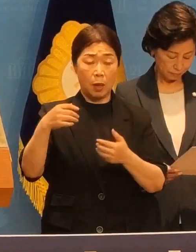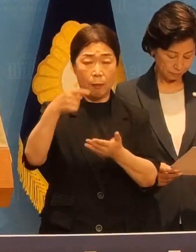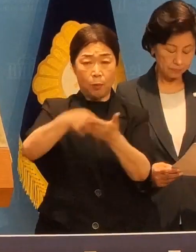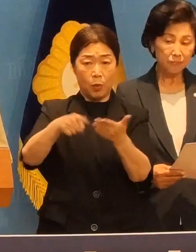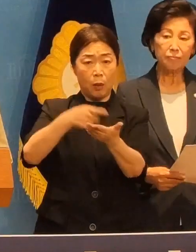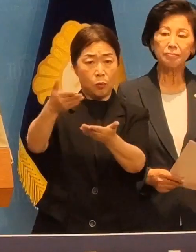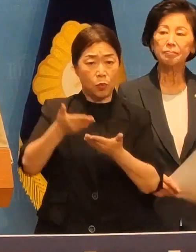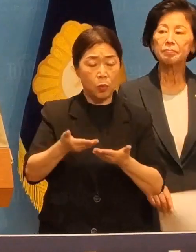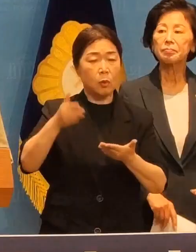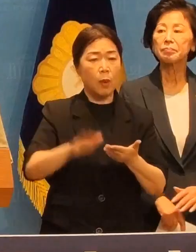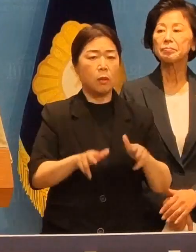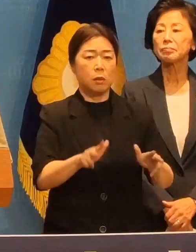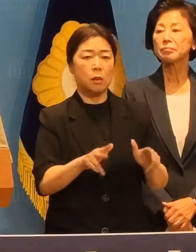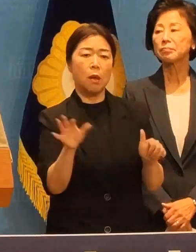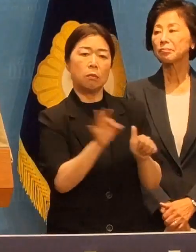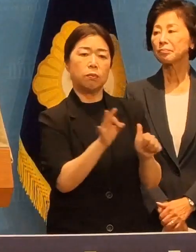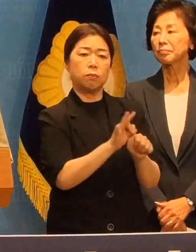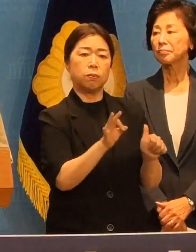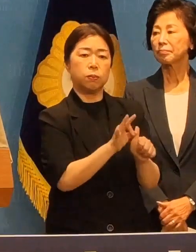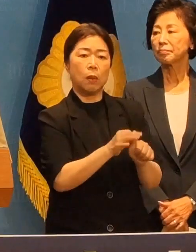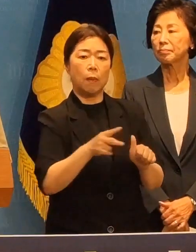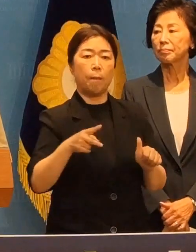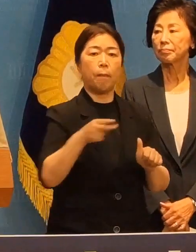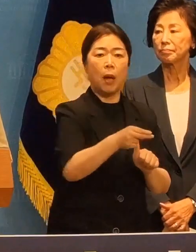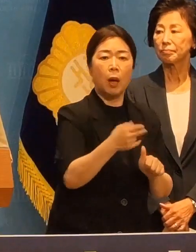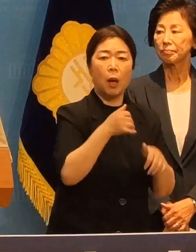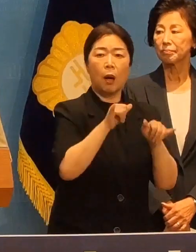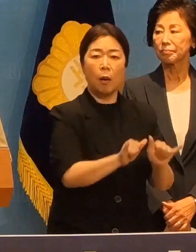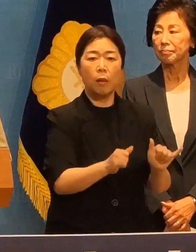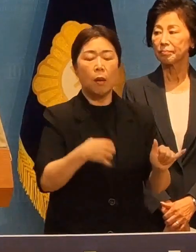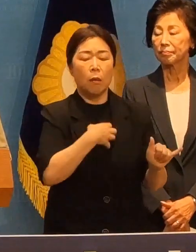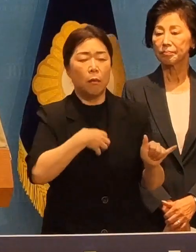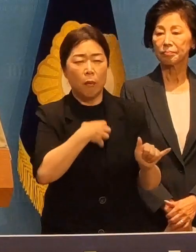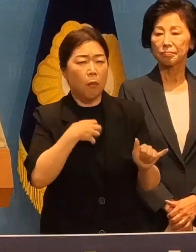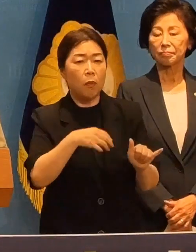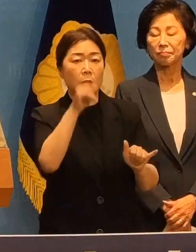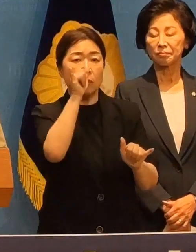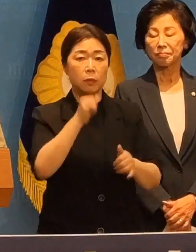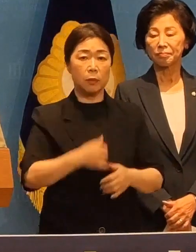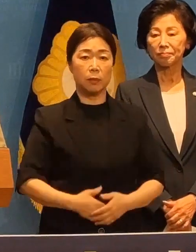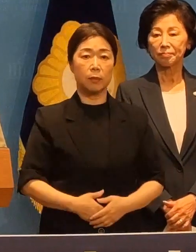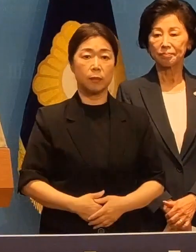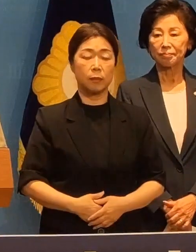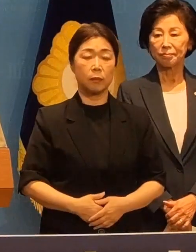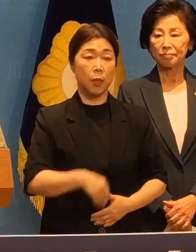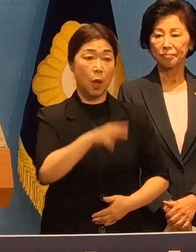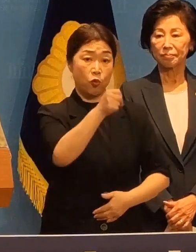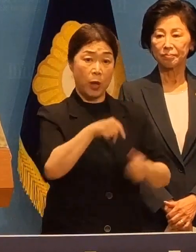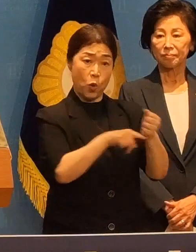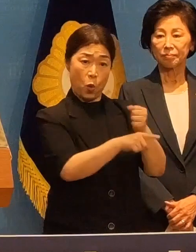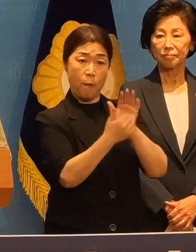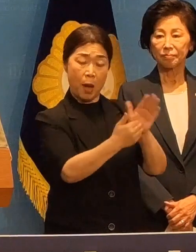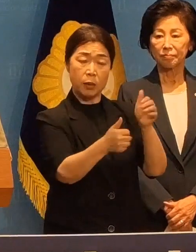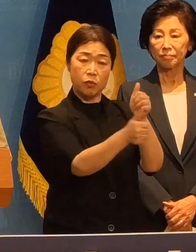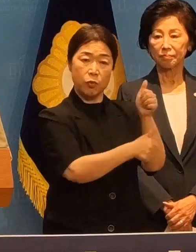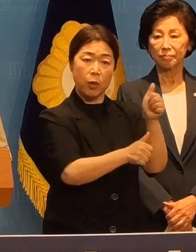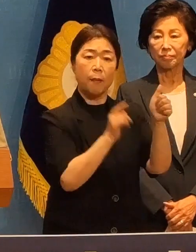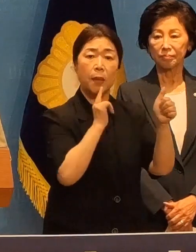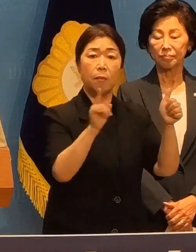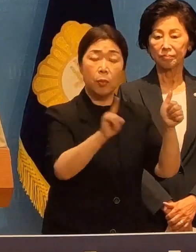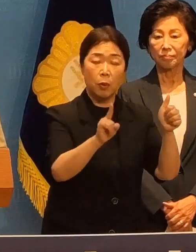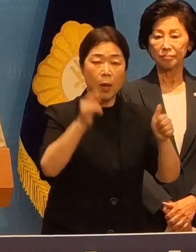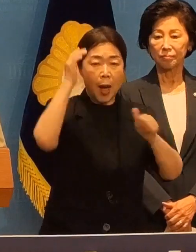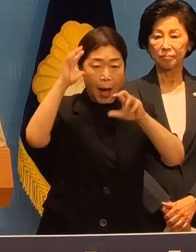복지급여가 중단될까 걱정해야 하는 현실도 남아 있습니다. 유엔 고문방지위원회는